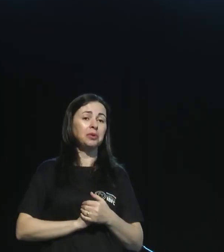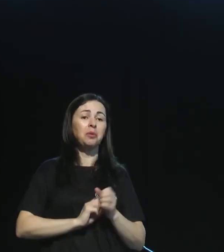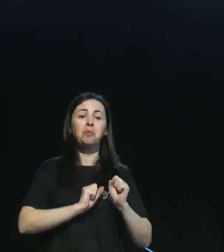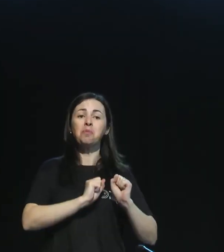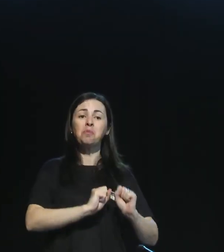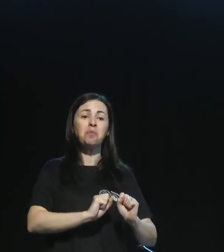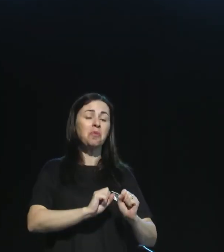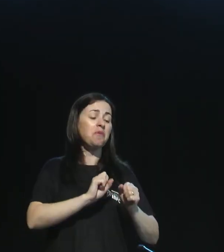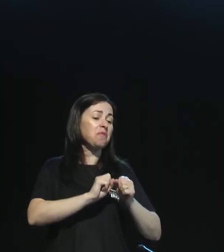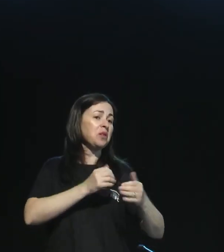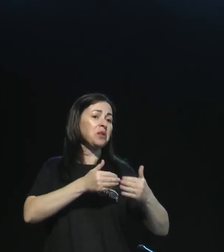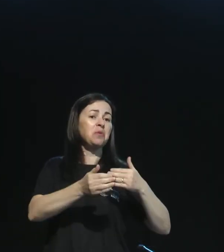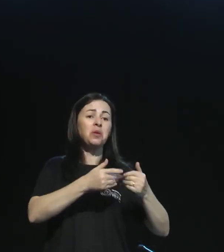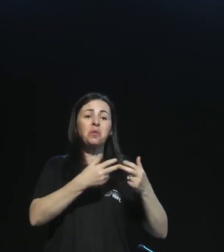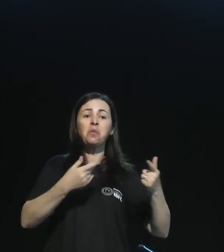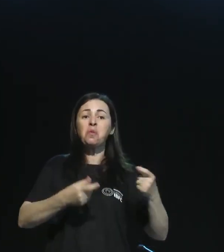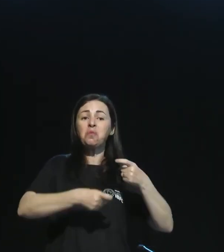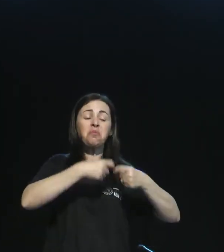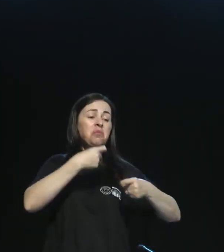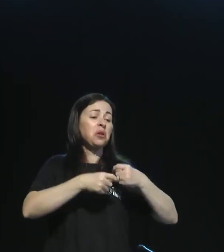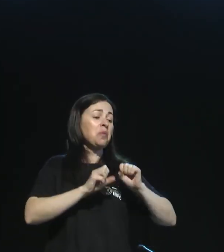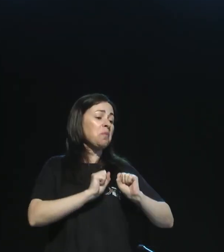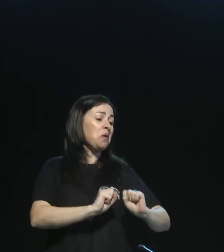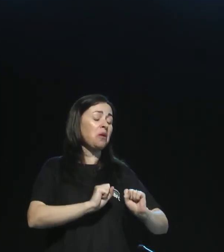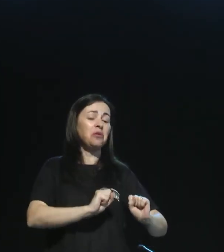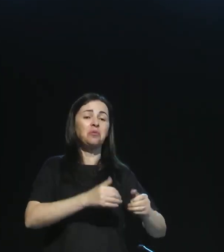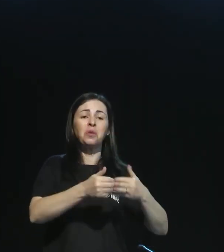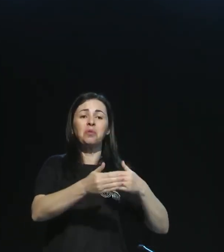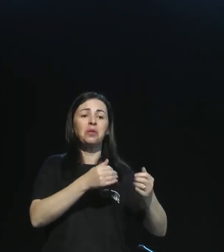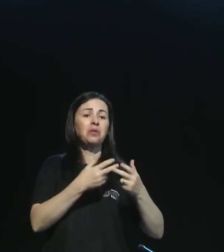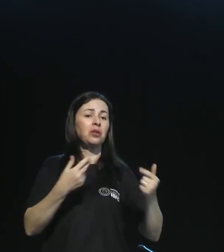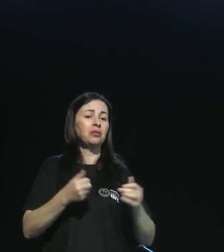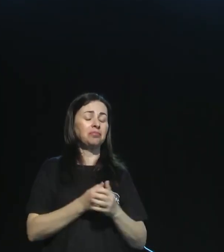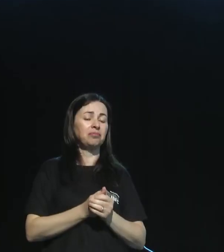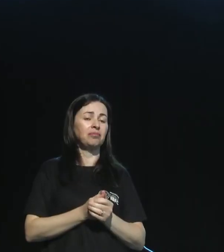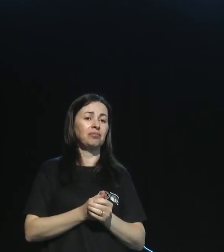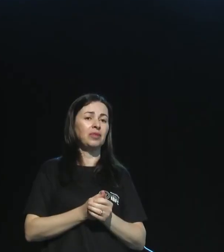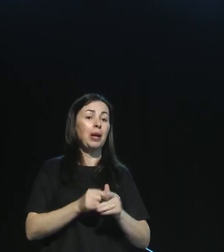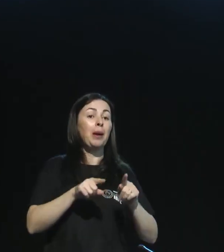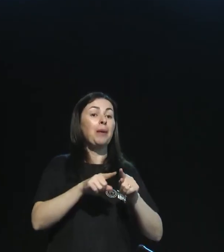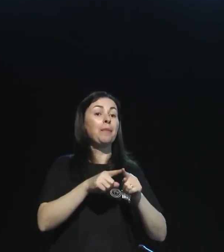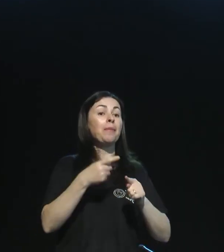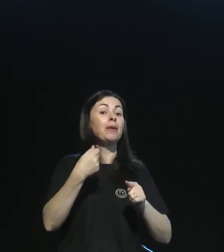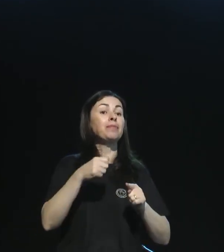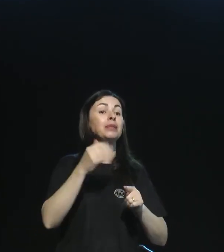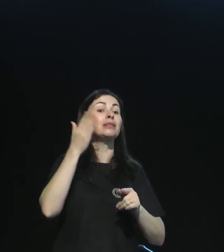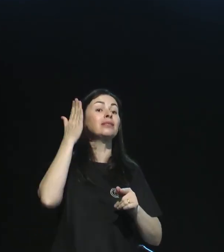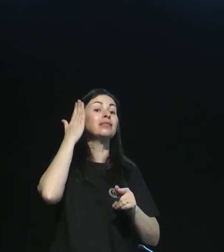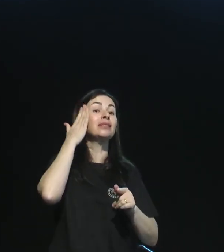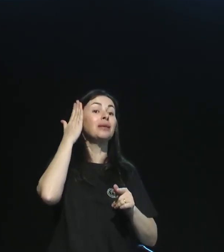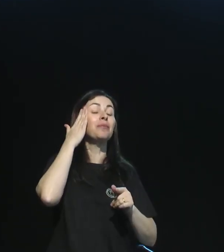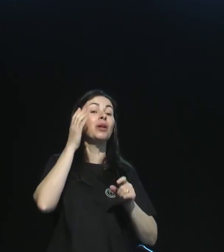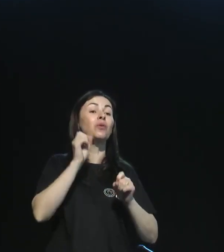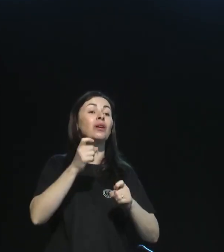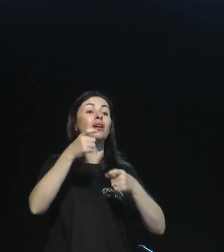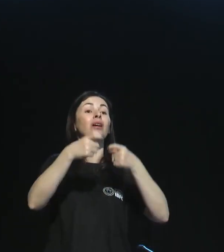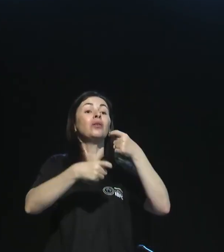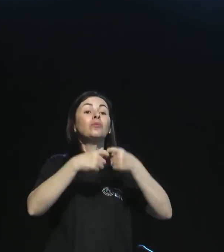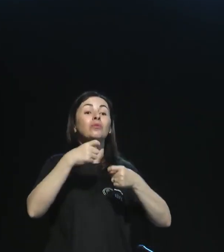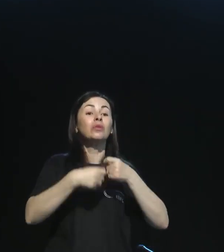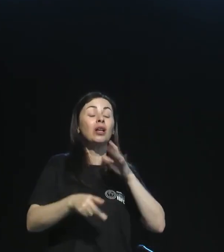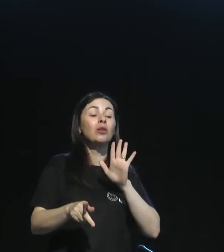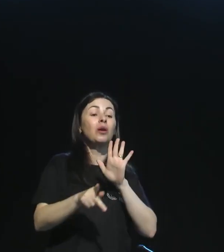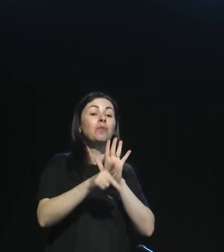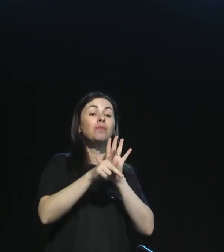o que quiser sexualmente falando. Mas o que você precisa ouvir é que o sexo é uma dádiva, um